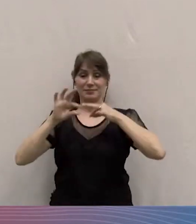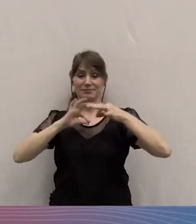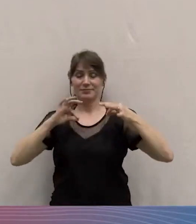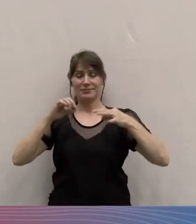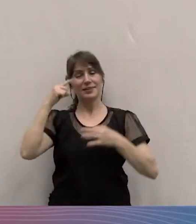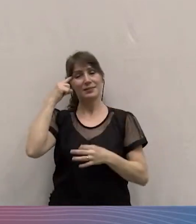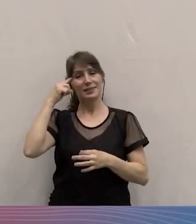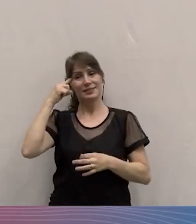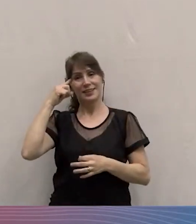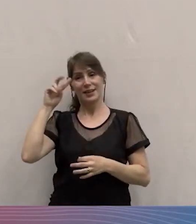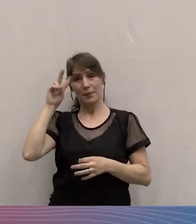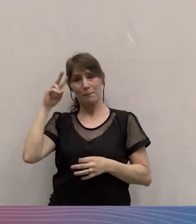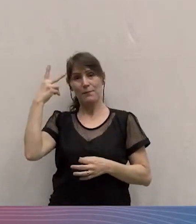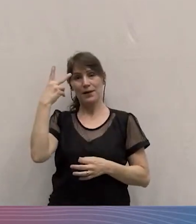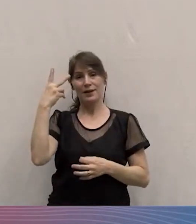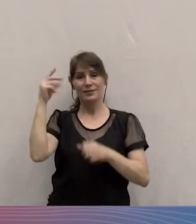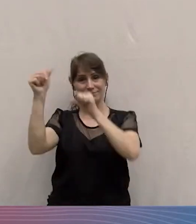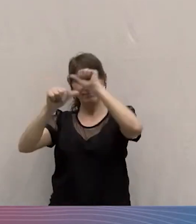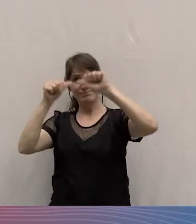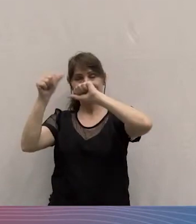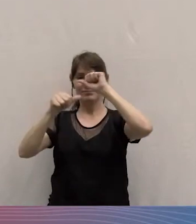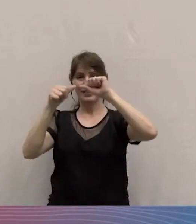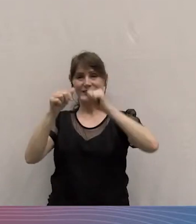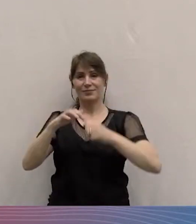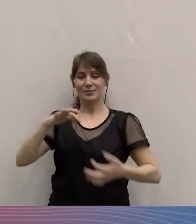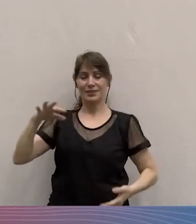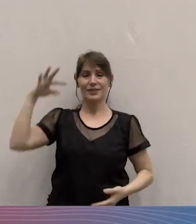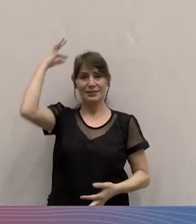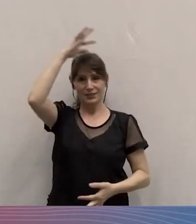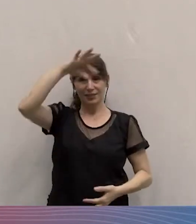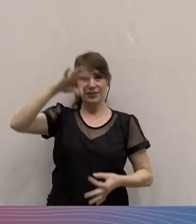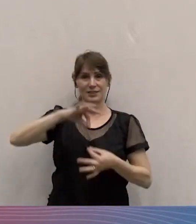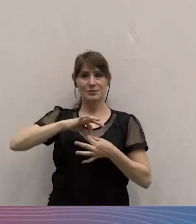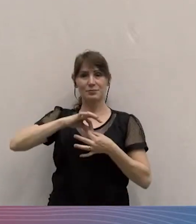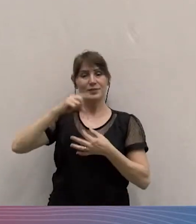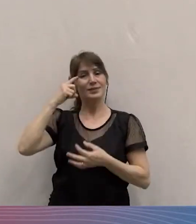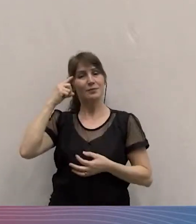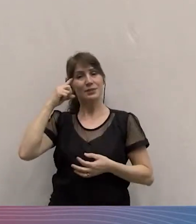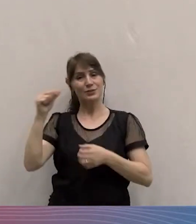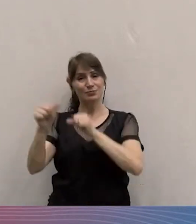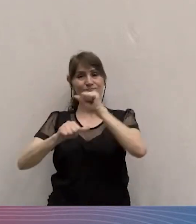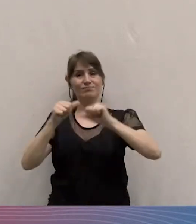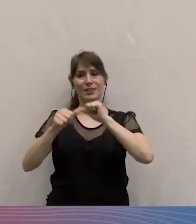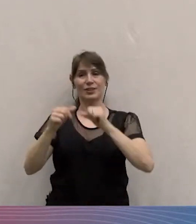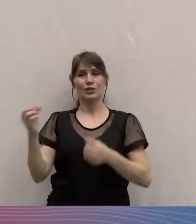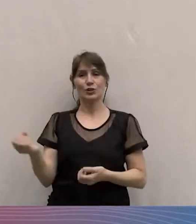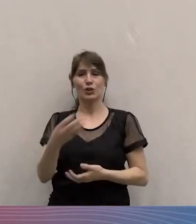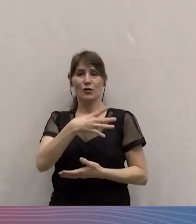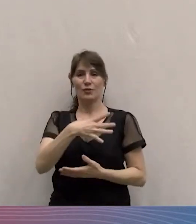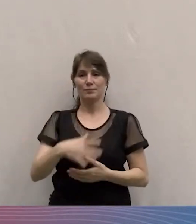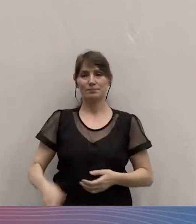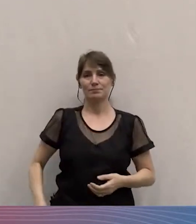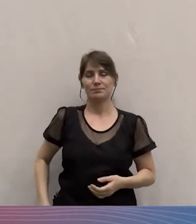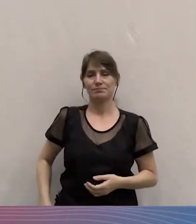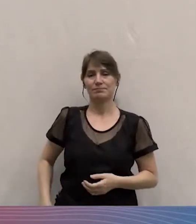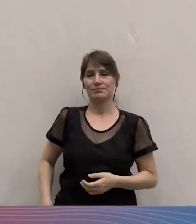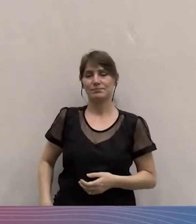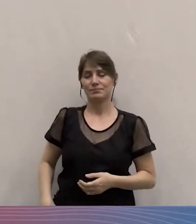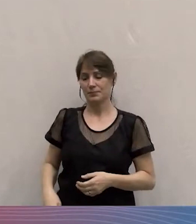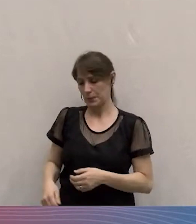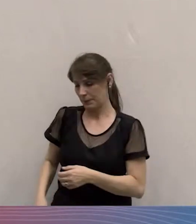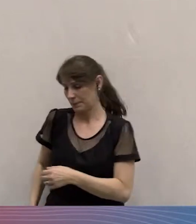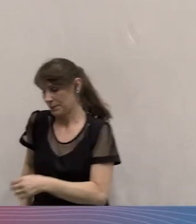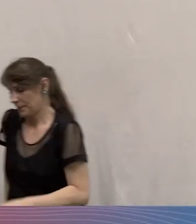mente. E vos renoveis no espírito da vossa mente. E vos